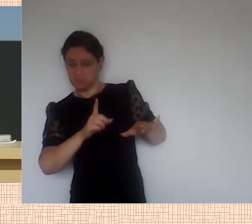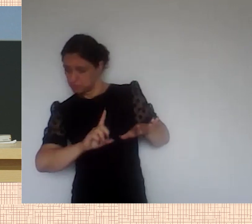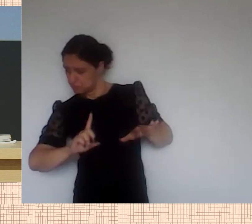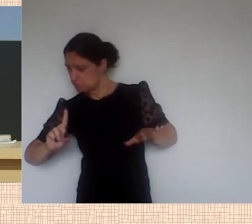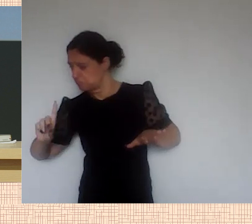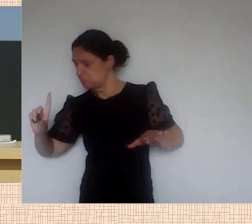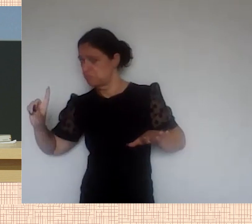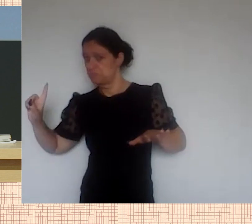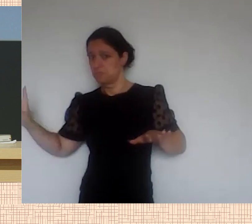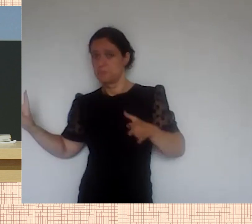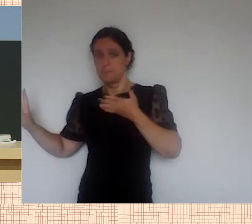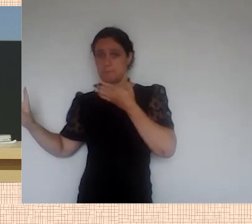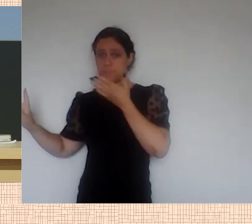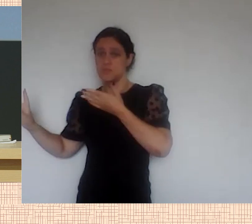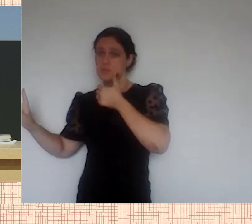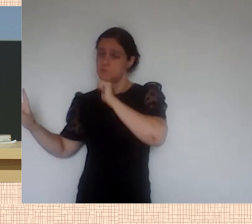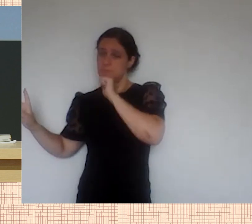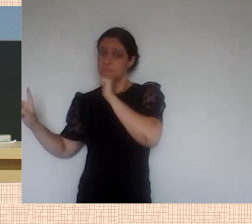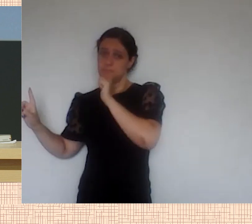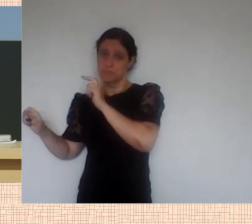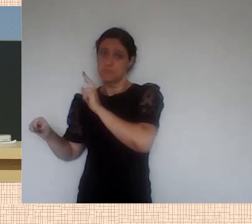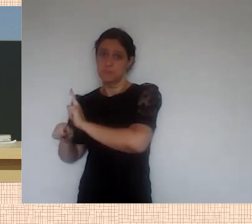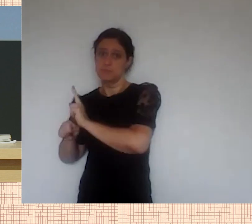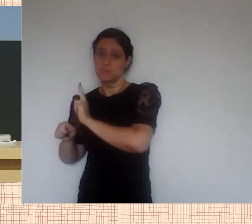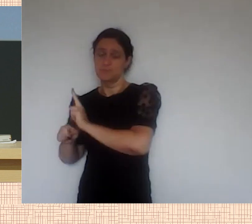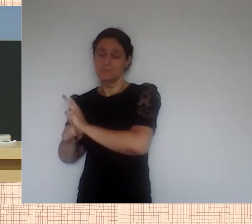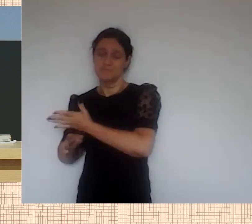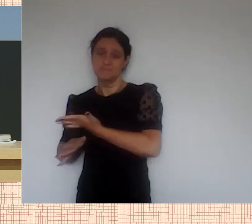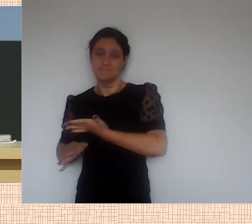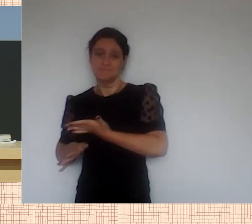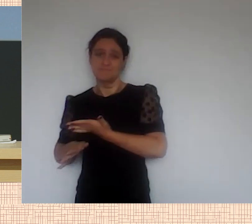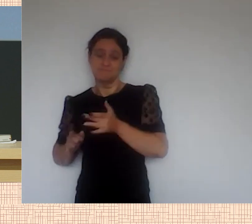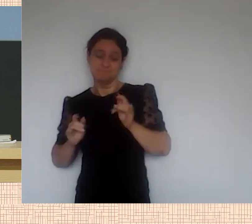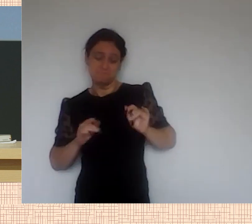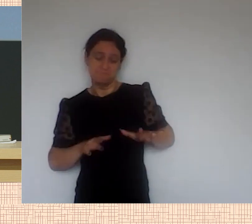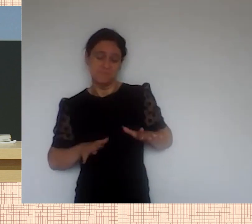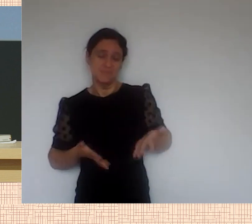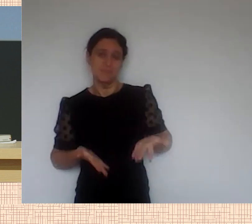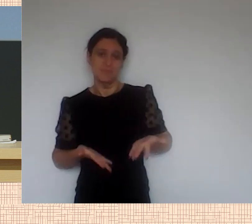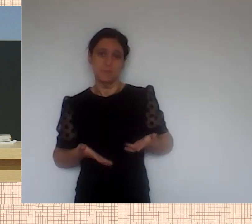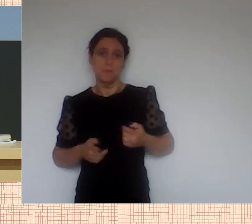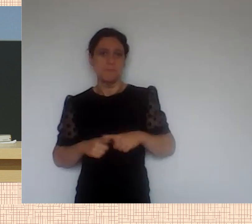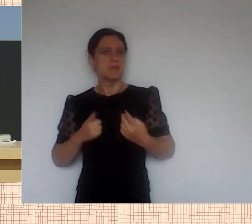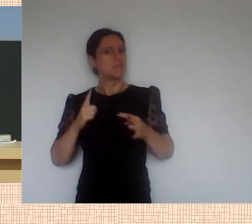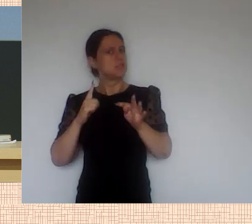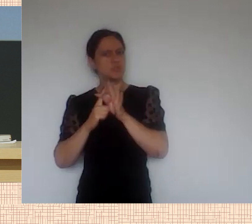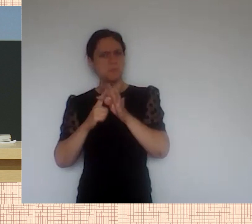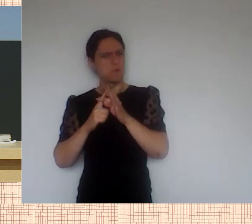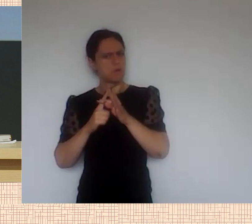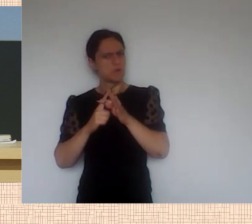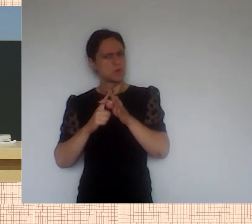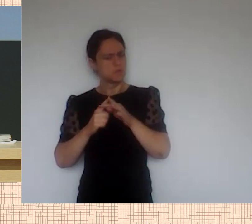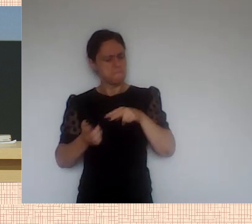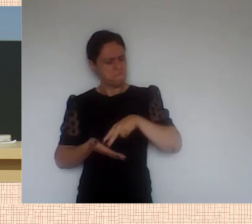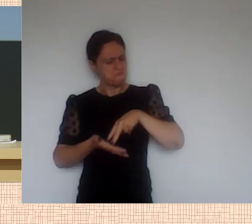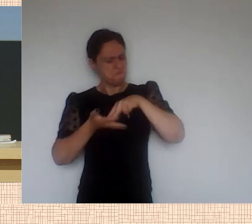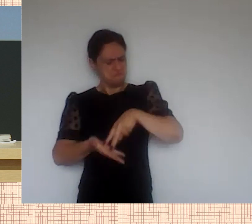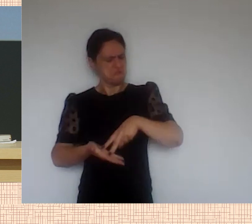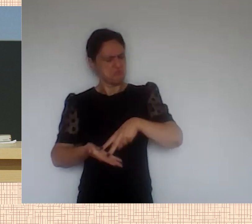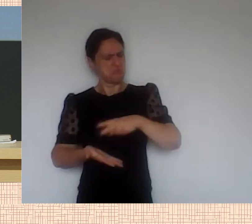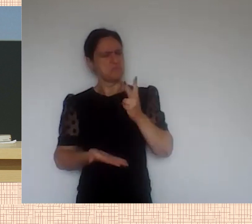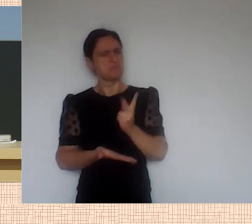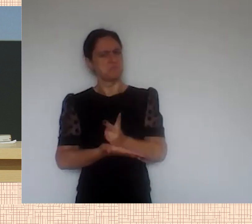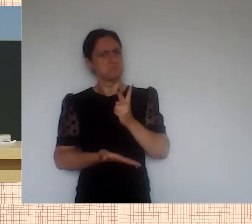né? Irmãos, né? O Timóteo não desistiu, não. Timóteo não foi embora,